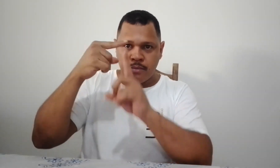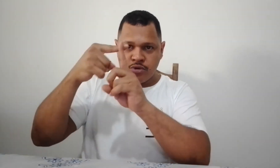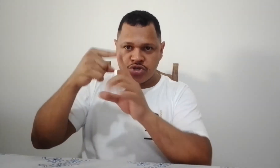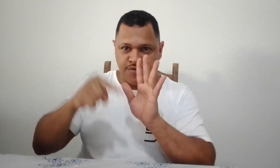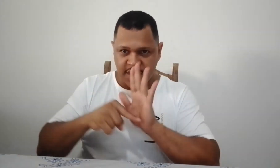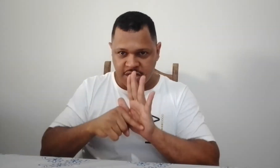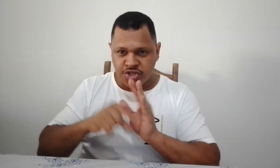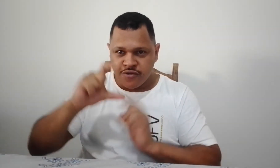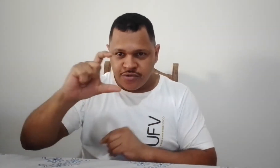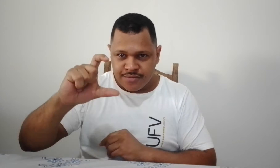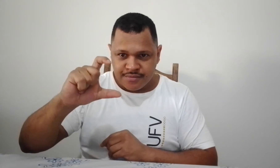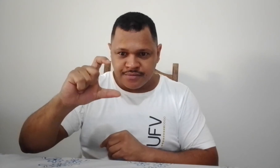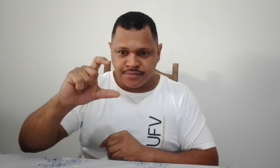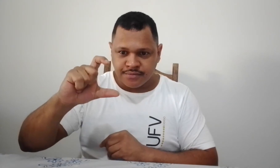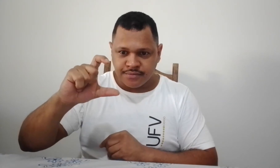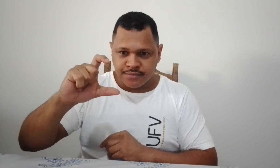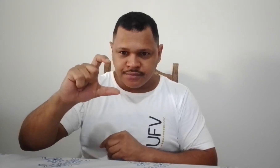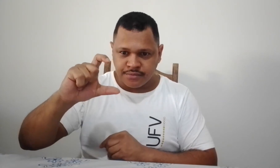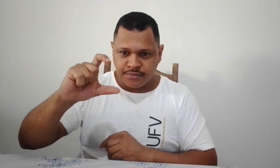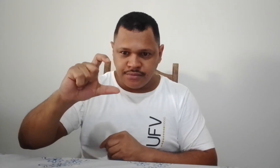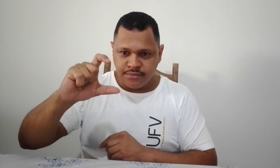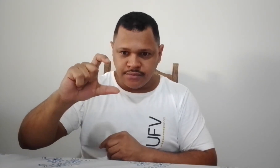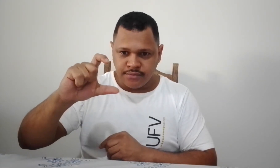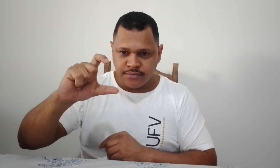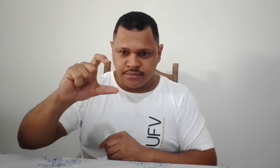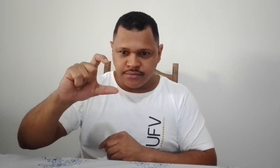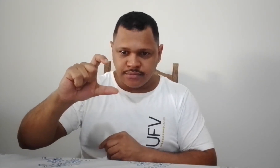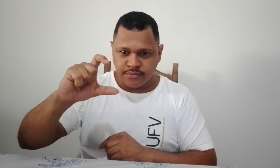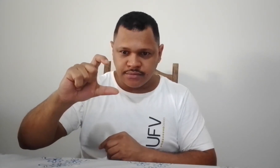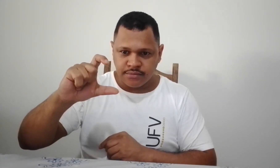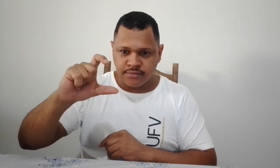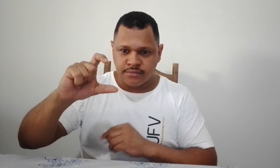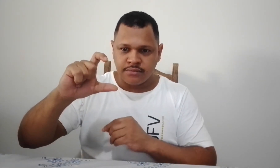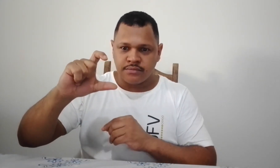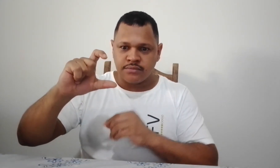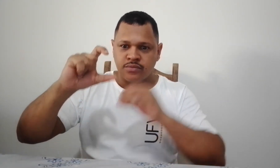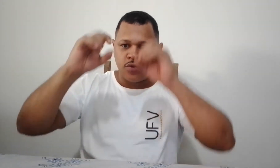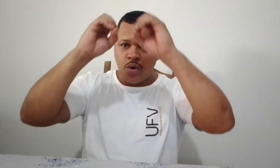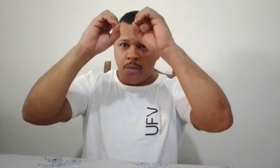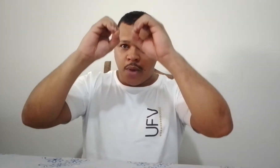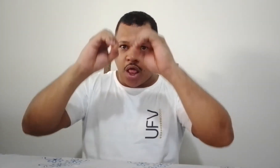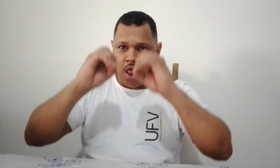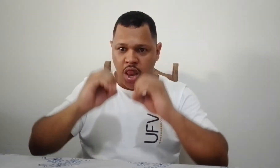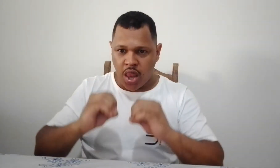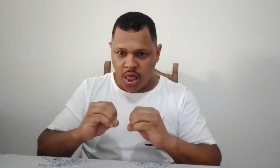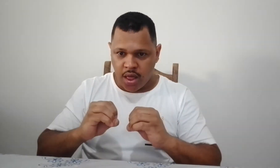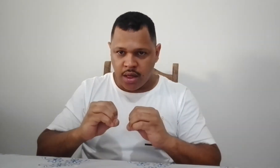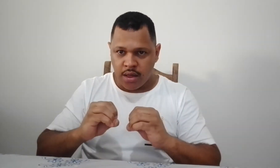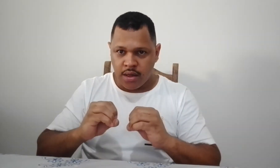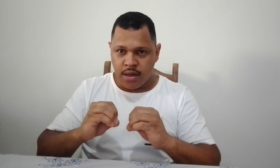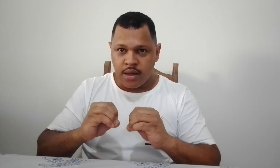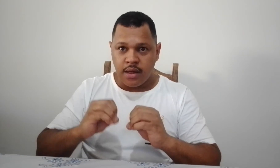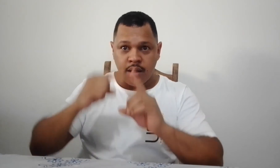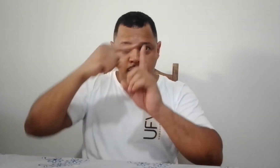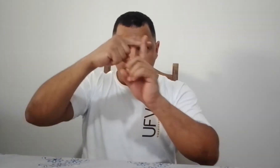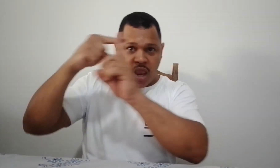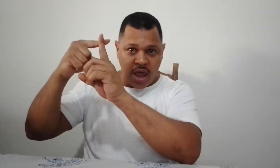Dentro de uma pilha, sob efeito da energia química, temos de um lado elétrons menos, do outro não. É o lado mais.